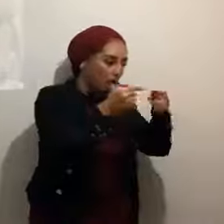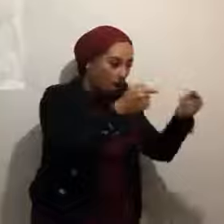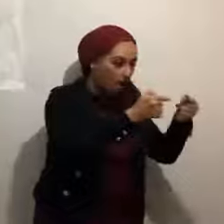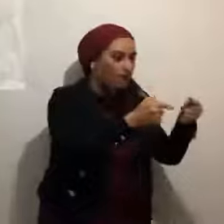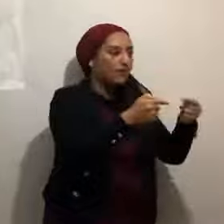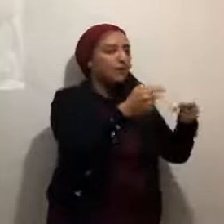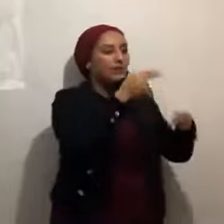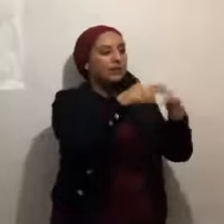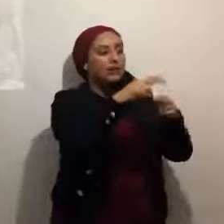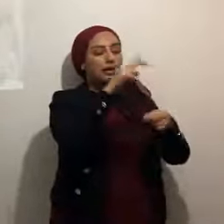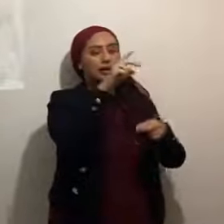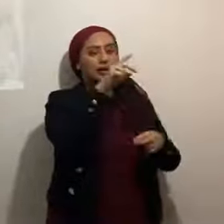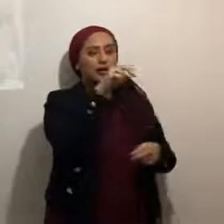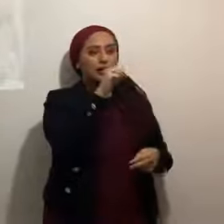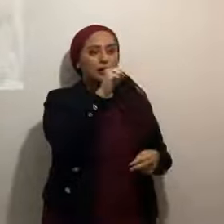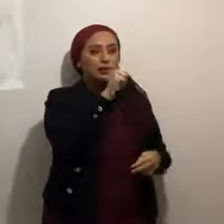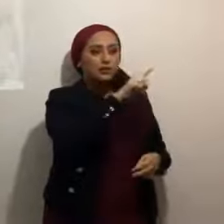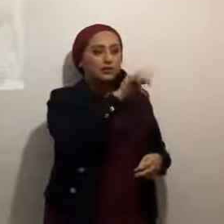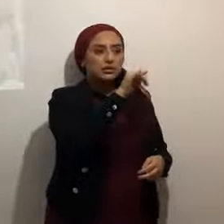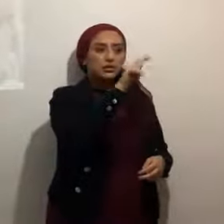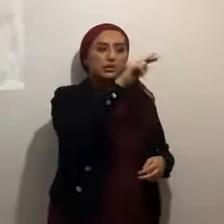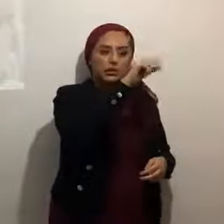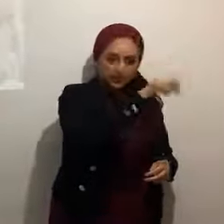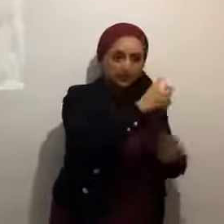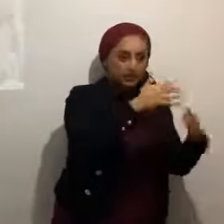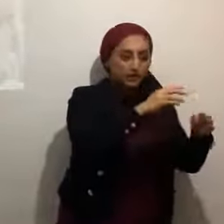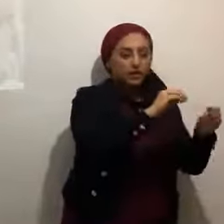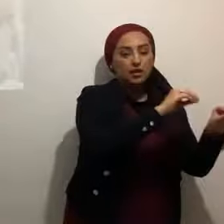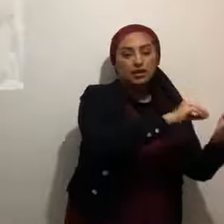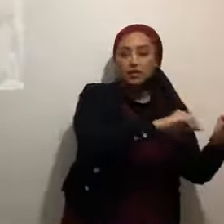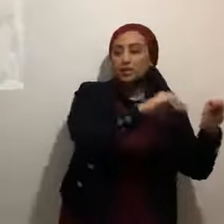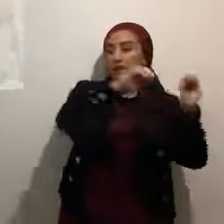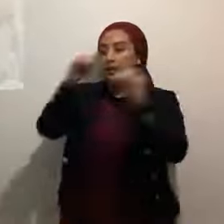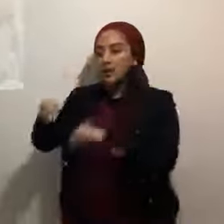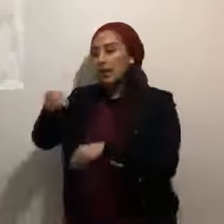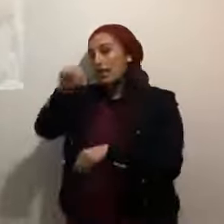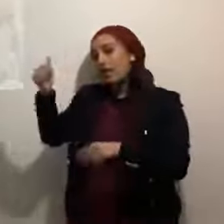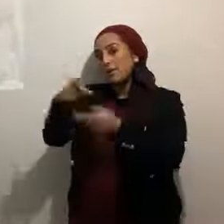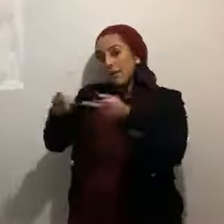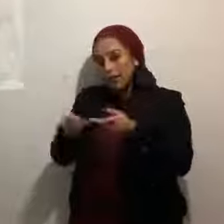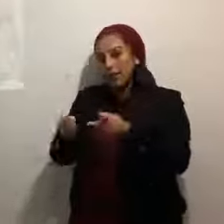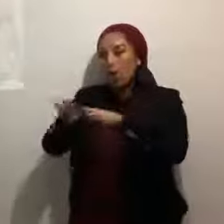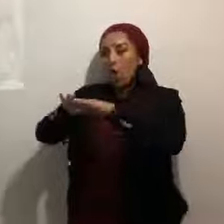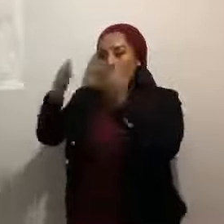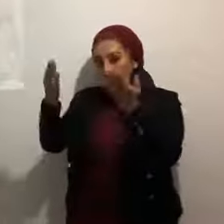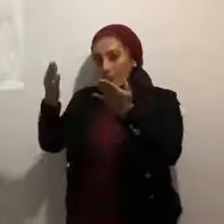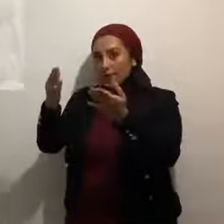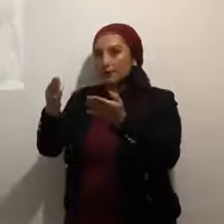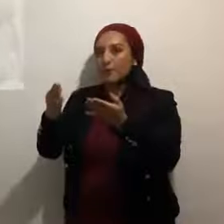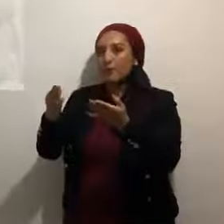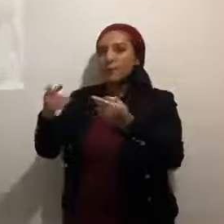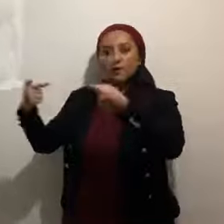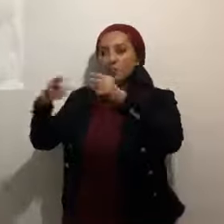Sitna. Y se apartó de allí y abrió otro pozo, y no riñeron sobre él, y llamó su